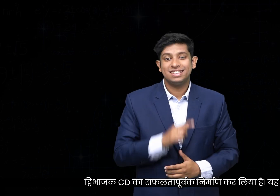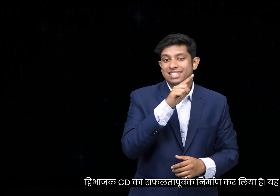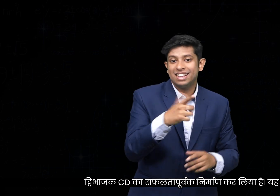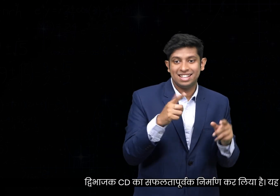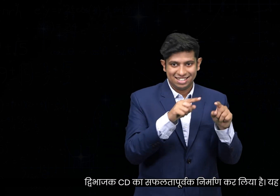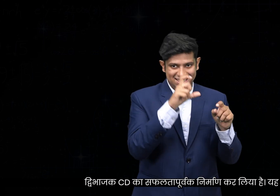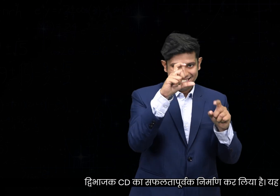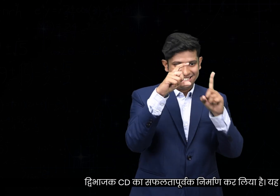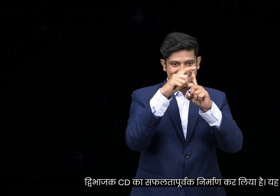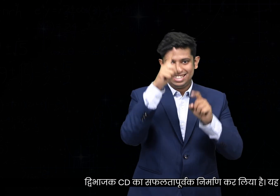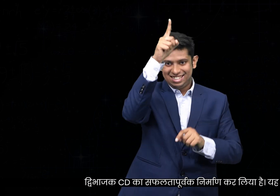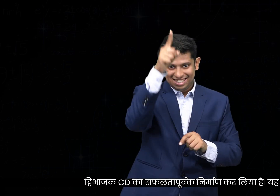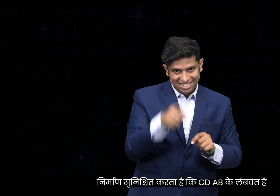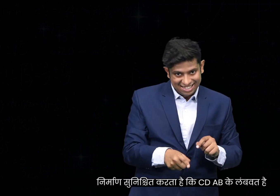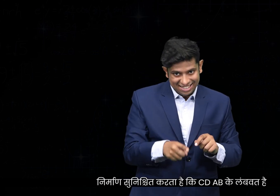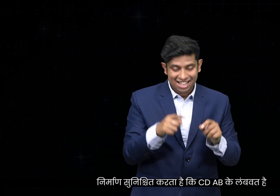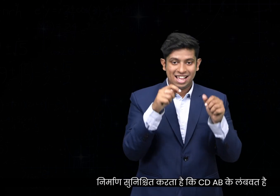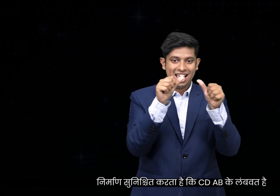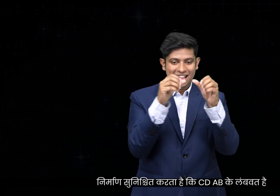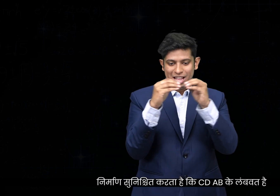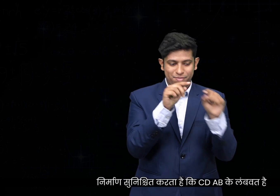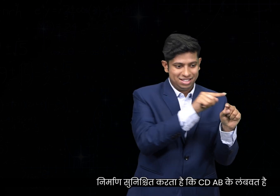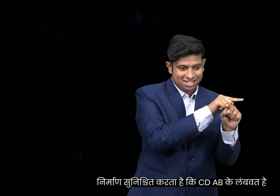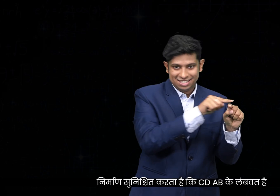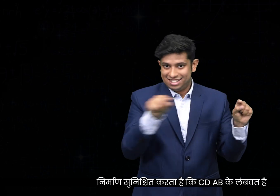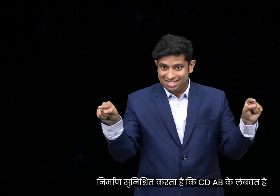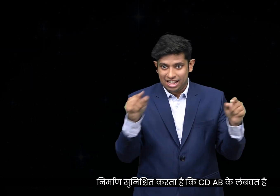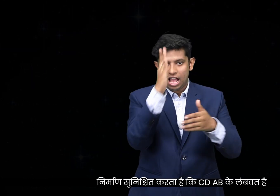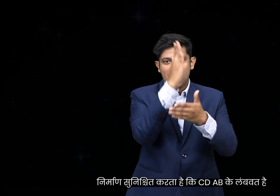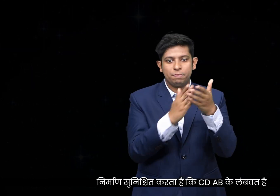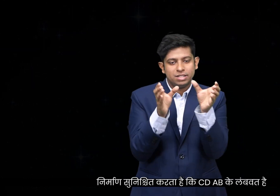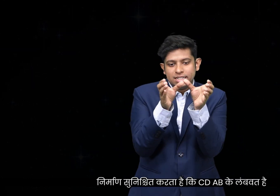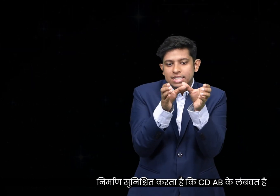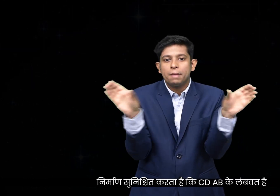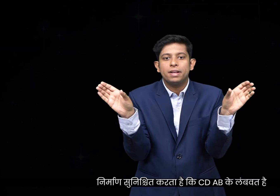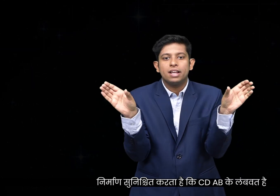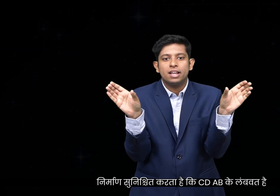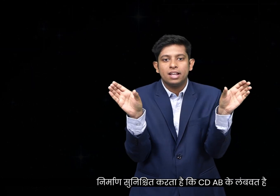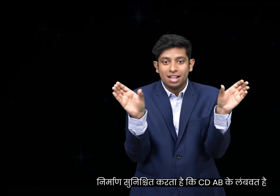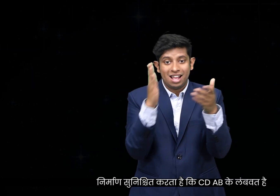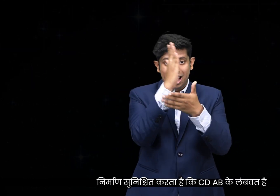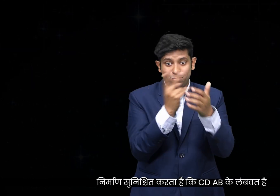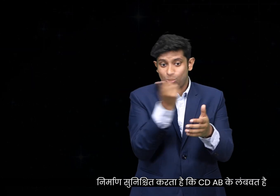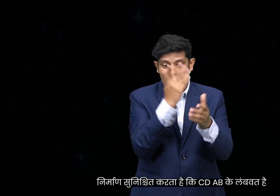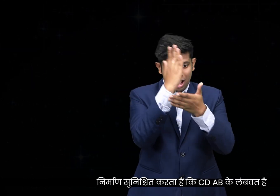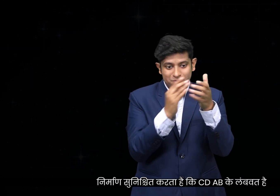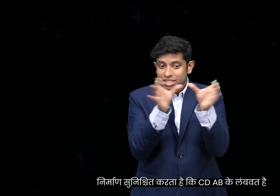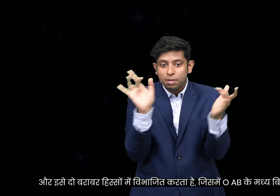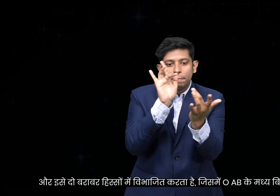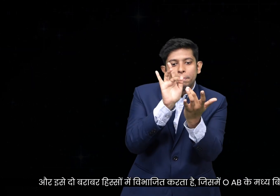कर लिया है। यह निर्माण सुनिश्चित करता है कि CD AB के लंबवत है और इसे